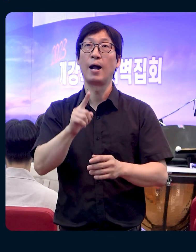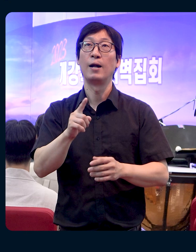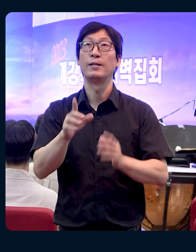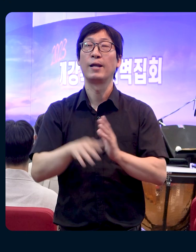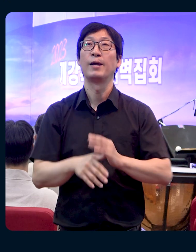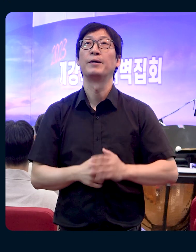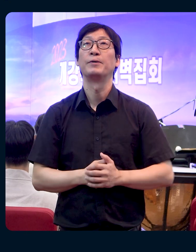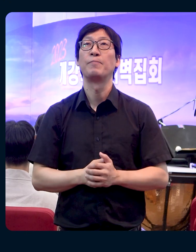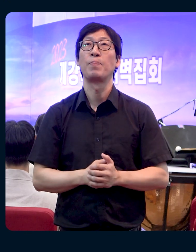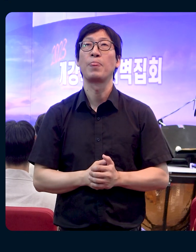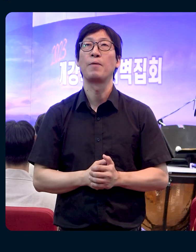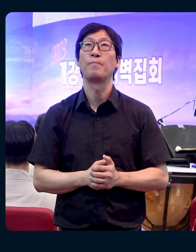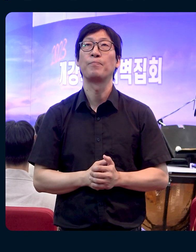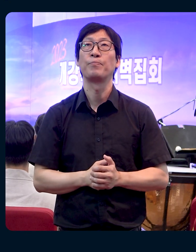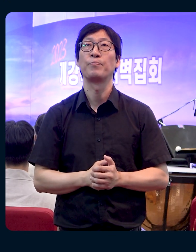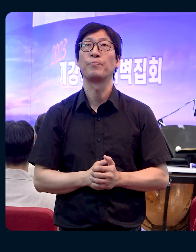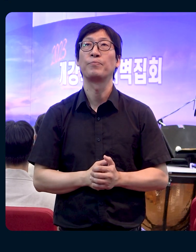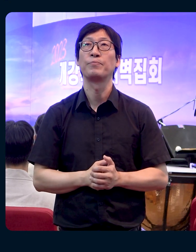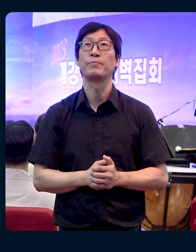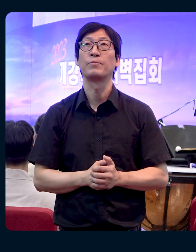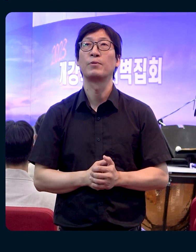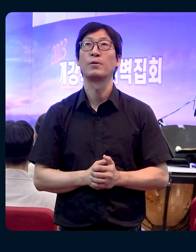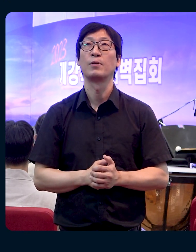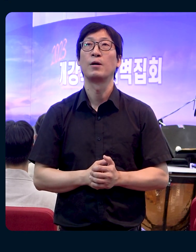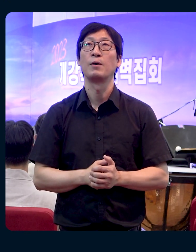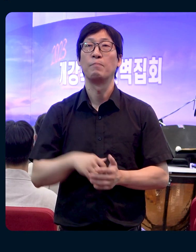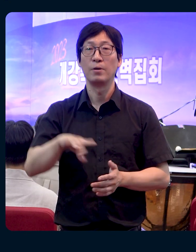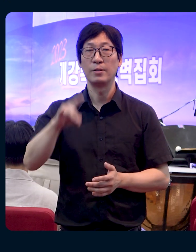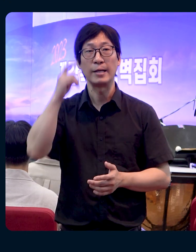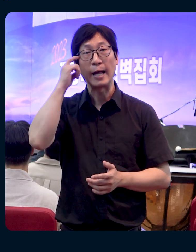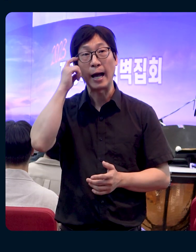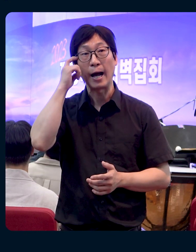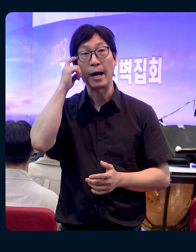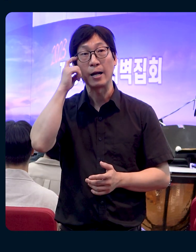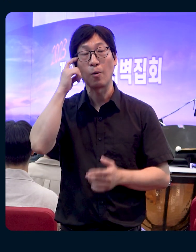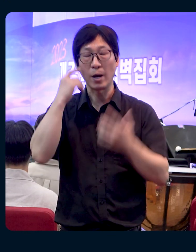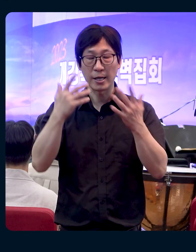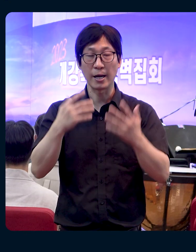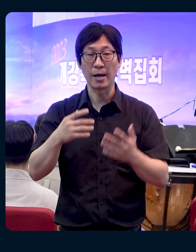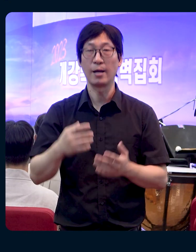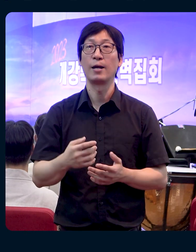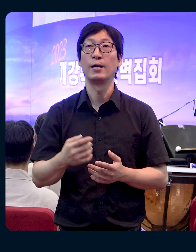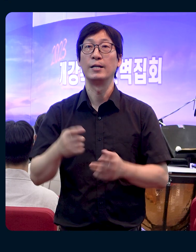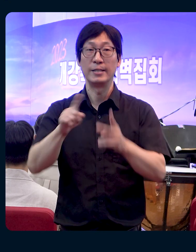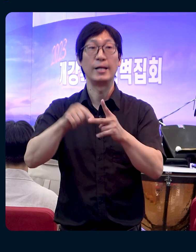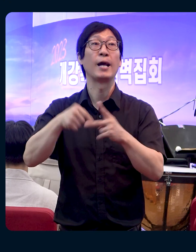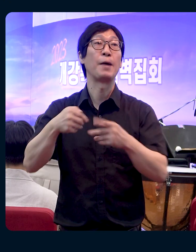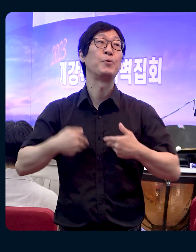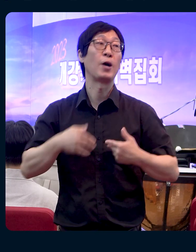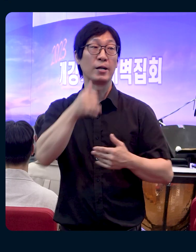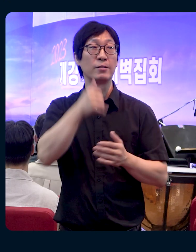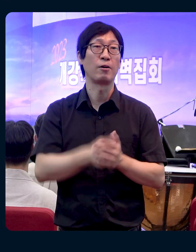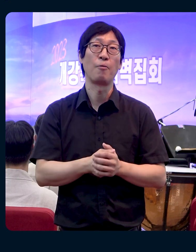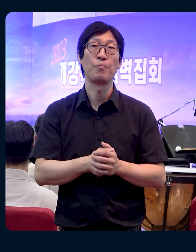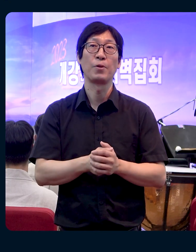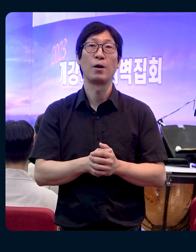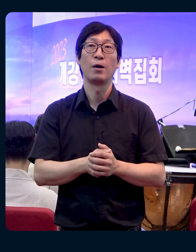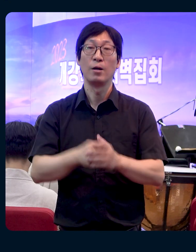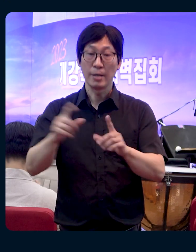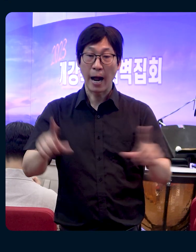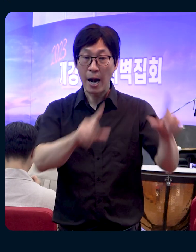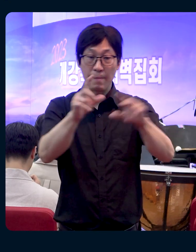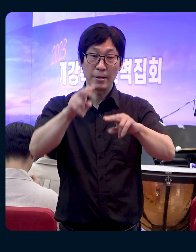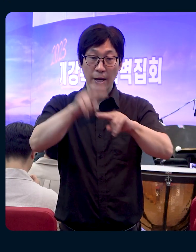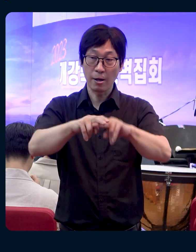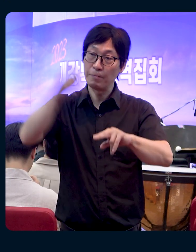부분에서 이 얘기를 할 때 우리가 좀 먼저 두 가지를 확실하게 해주고 넘어갈 필요가 있어요. 생업의 현장에서 빛을 발하라,